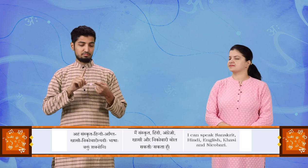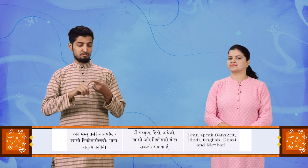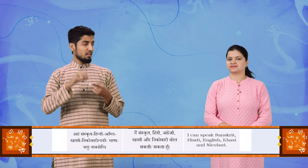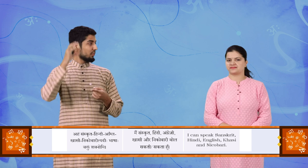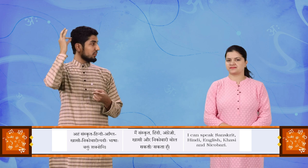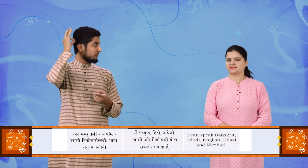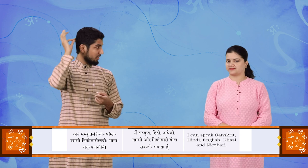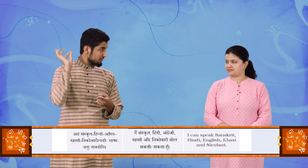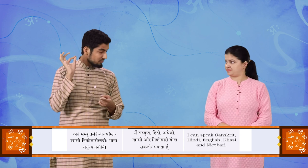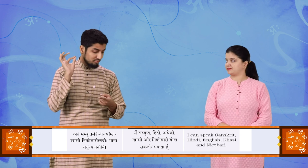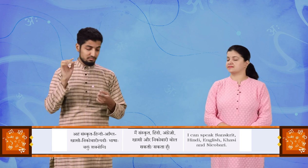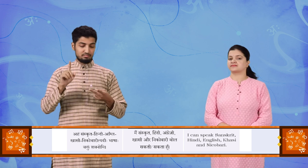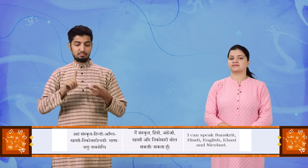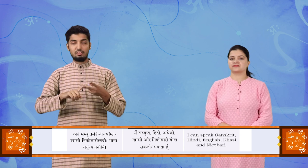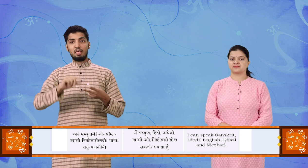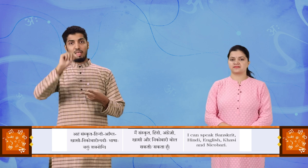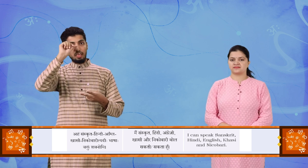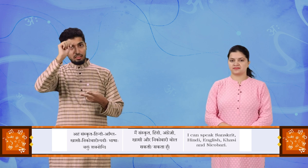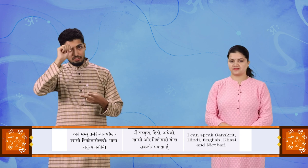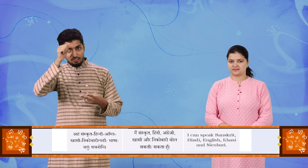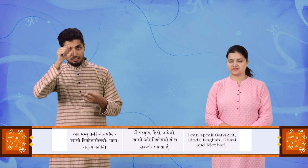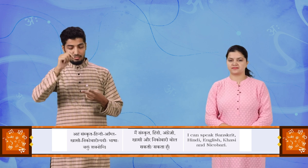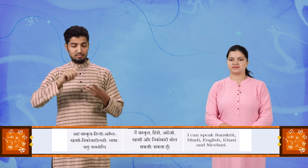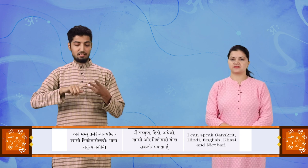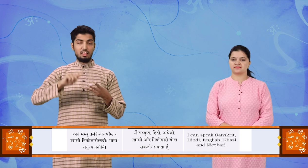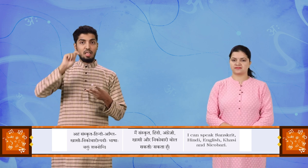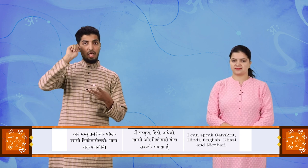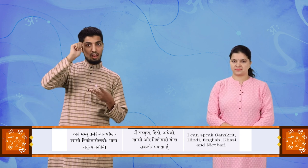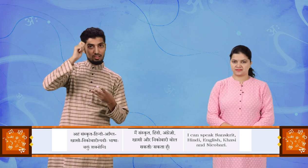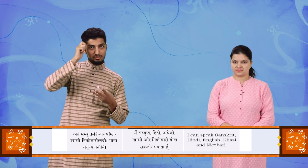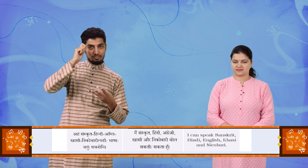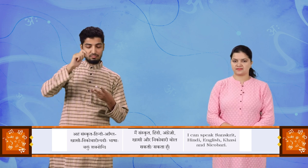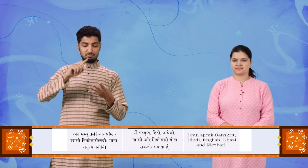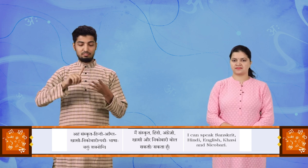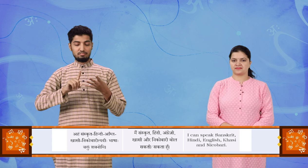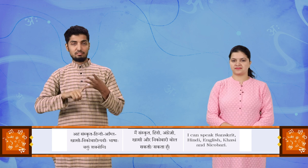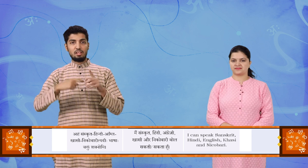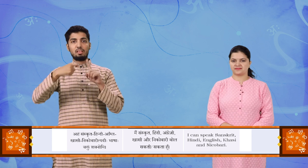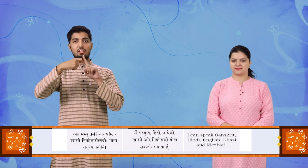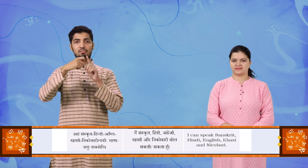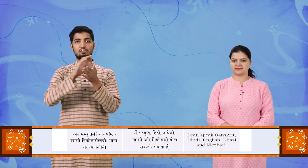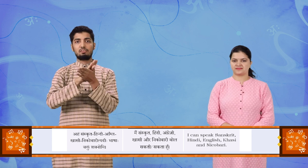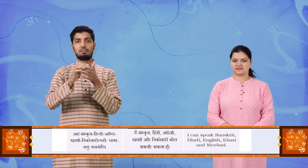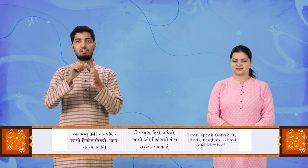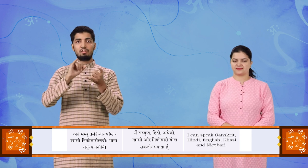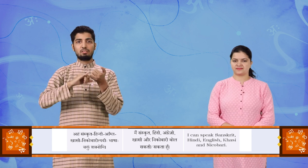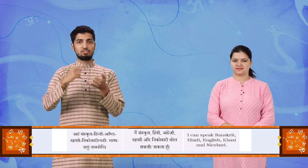कि संस्कृता हिंदी कि आंगल को खासी और